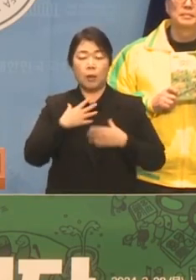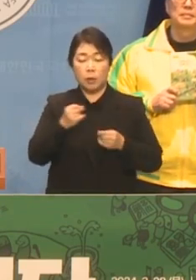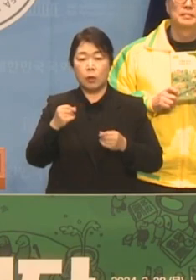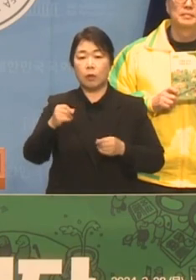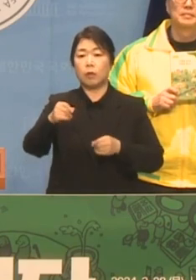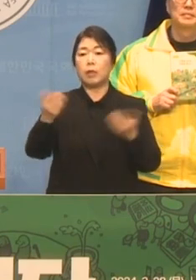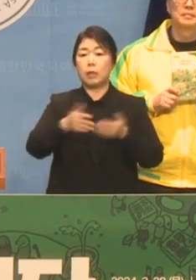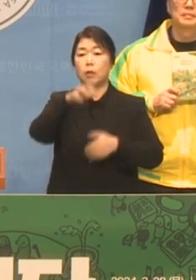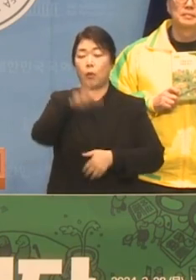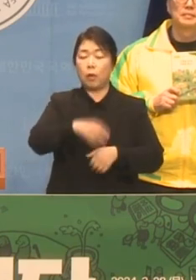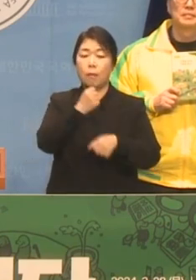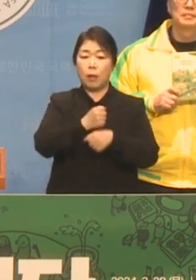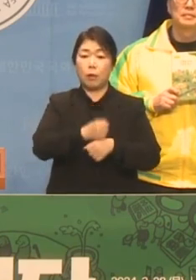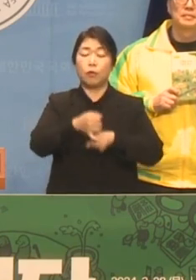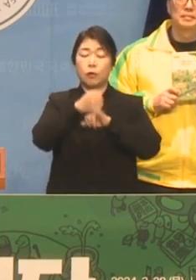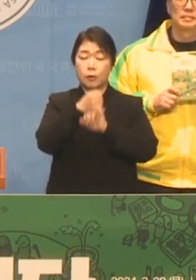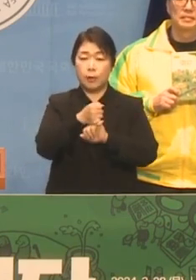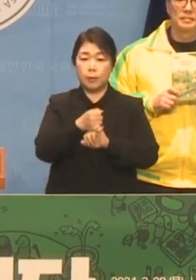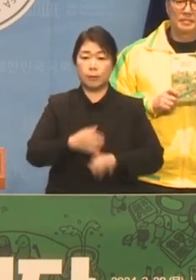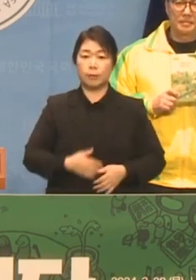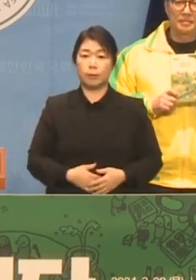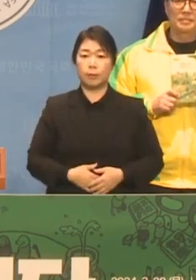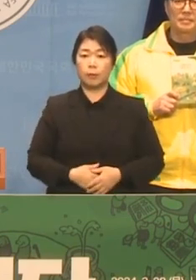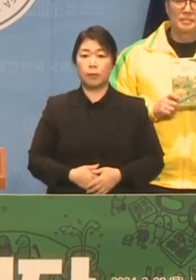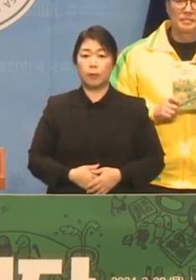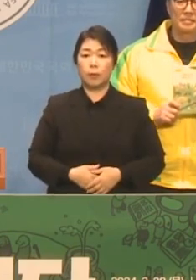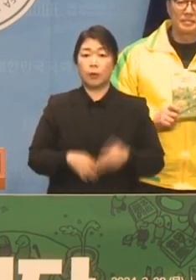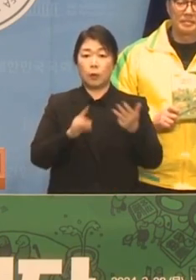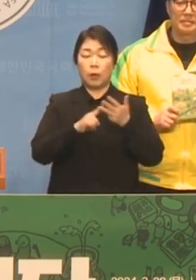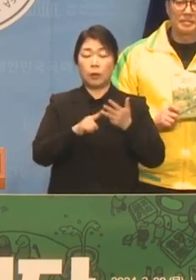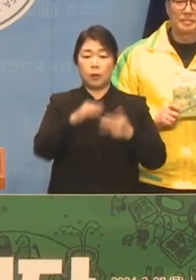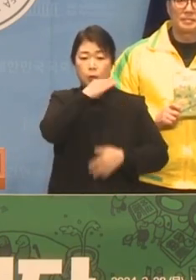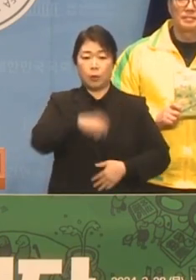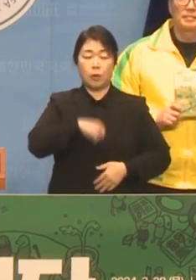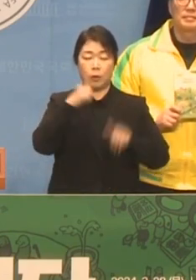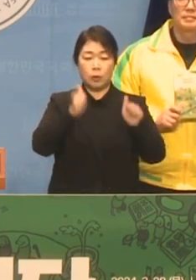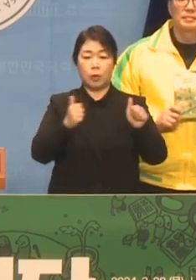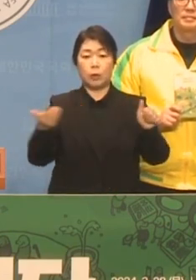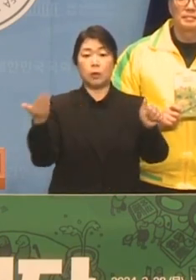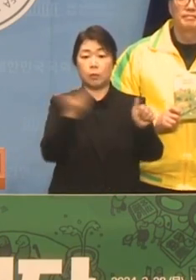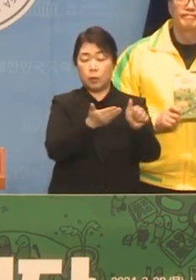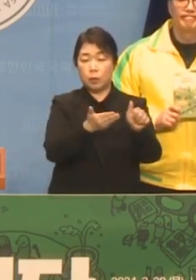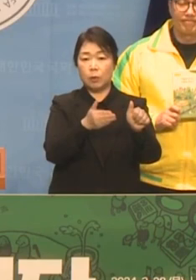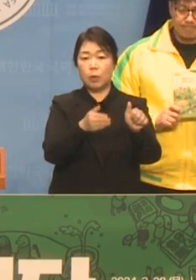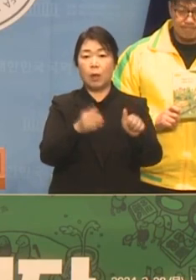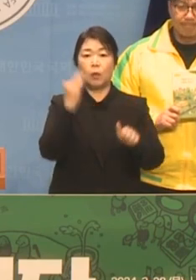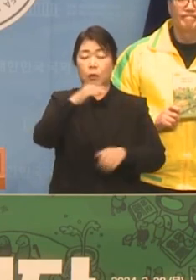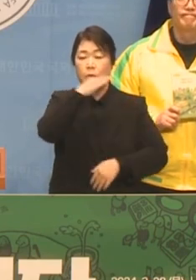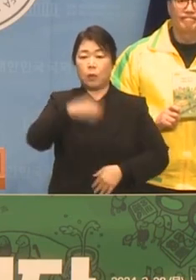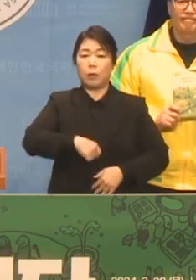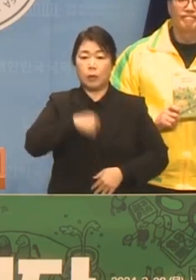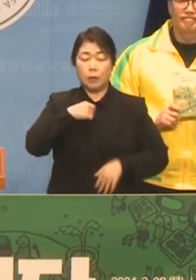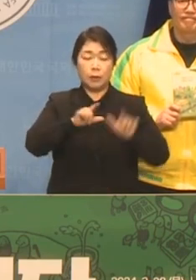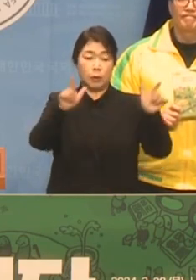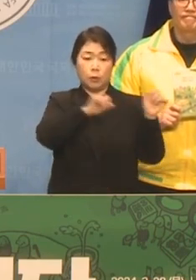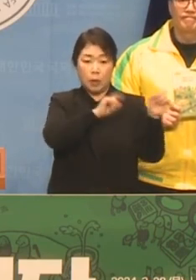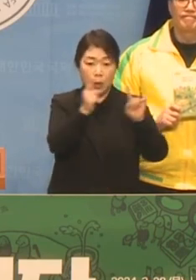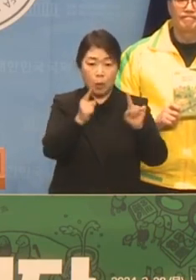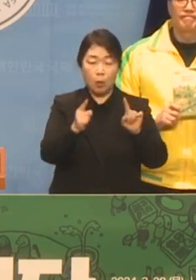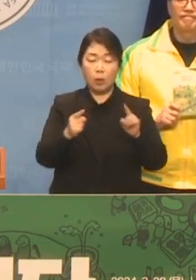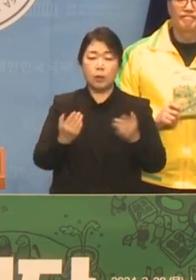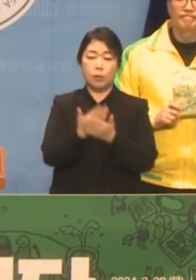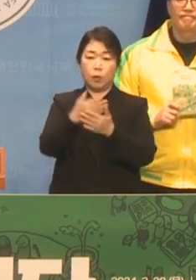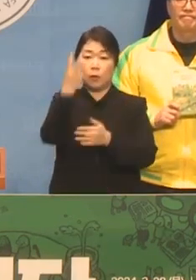일터 실현하도록 하겠습니다 여덟가지 정의로운 정권 심판을 통해 녹색 정의당 기후를 살리고